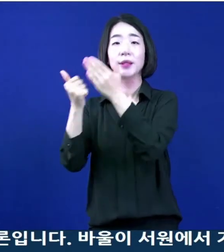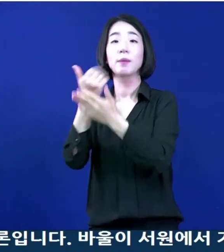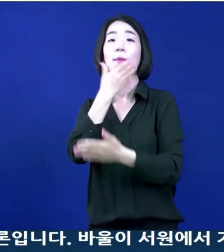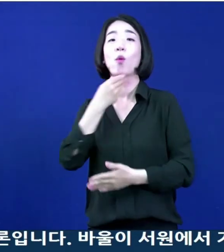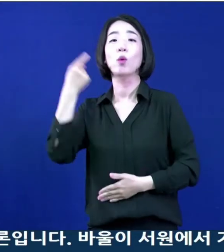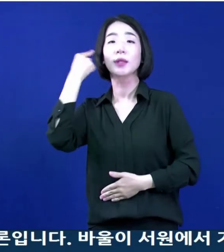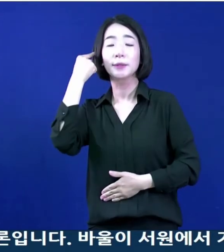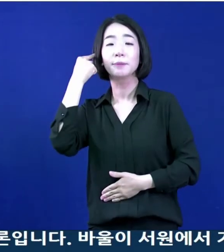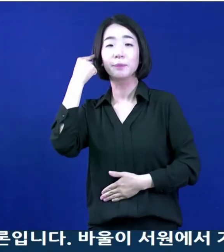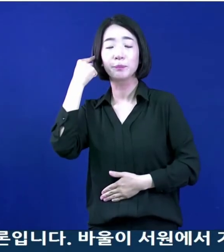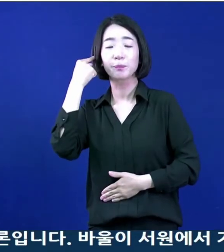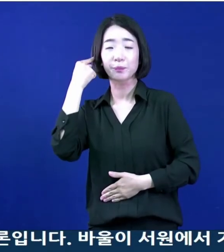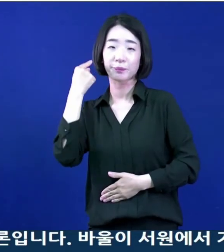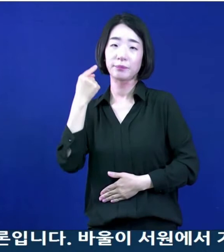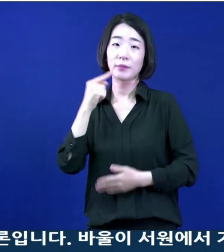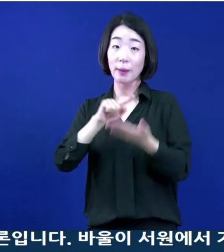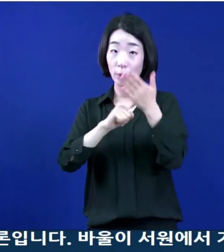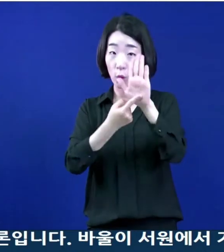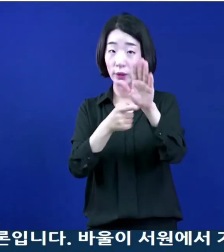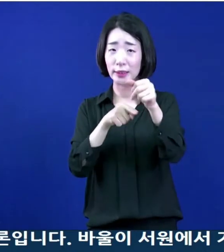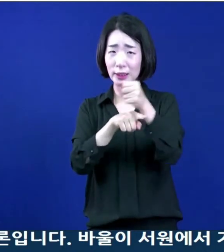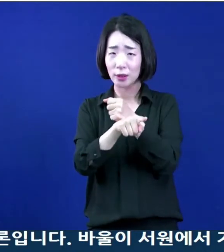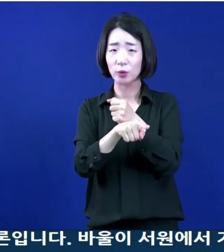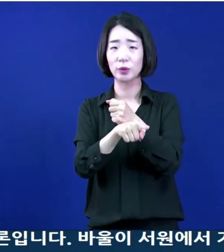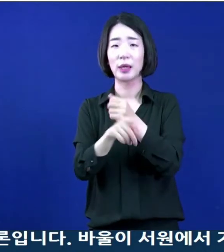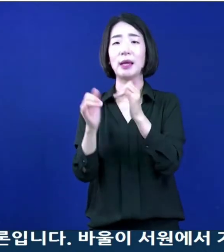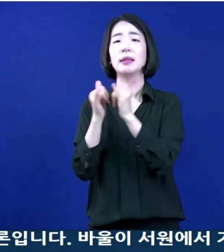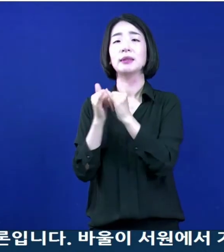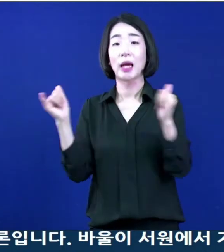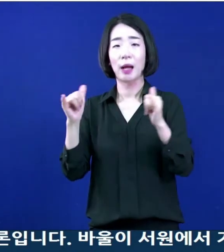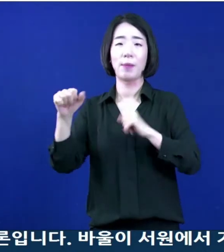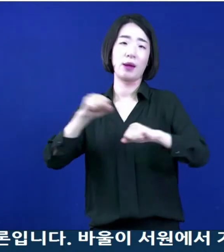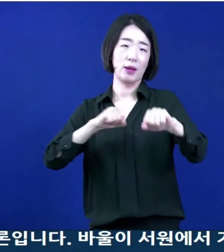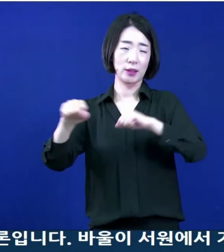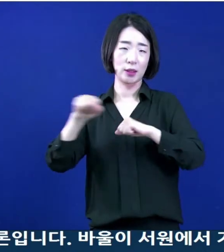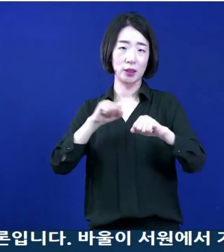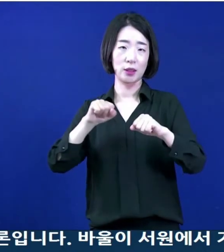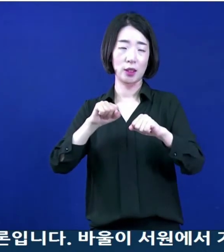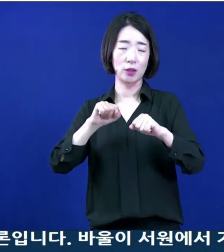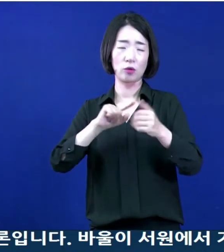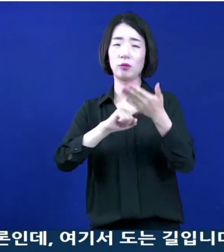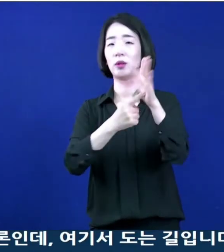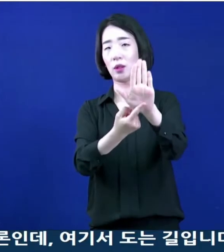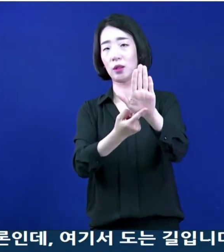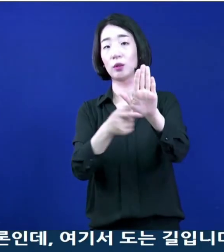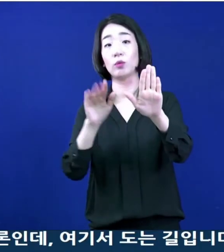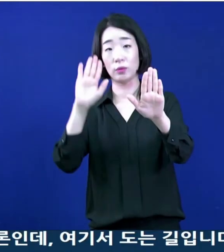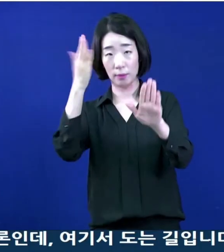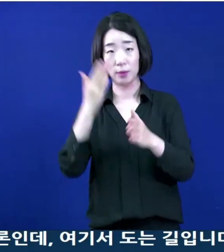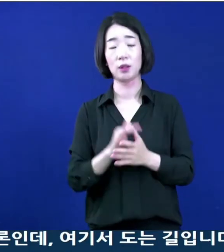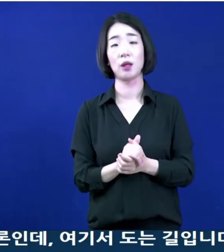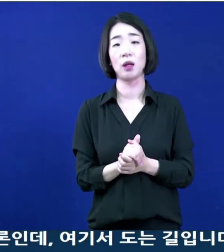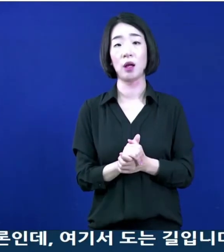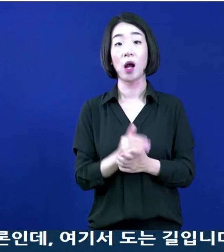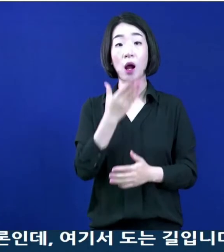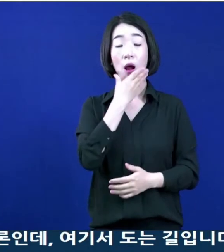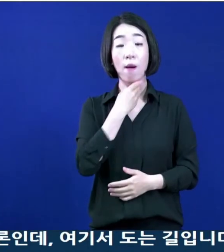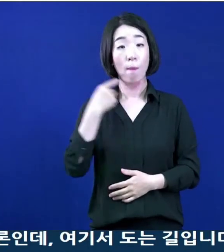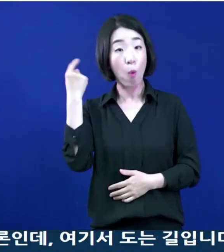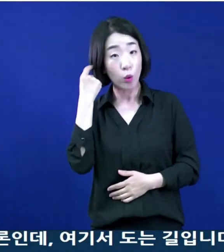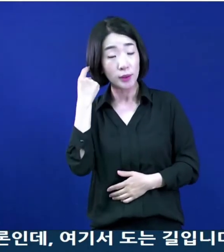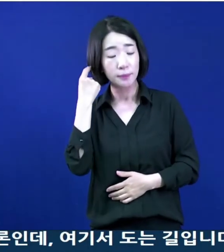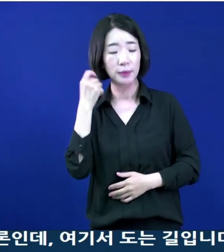뭐냐면 사람들이 그의 행실 속에서 나타나는 겁니다. 여러분, 복음은 행실 속에서